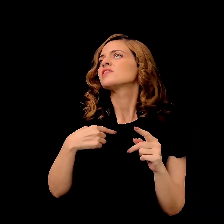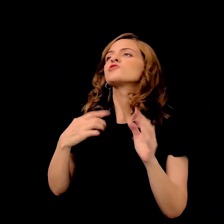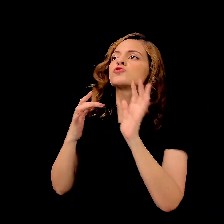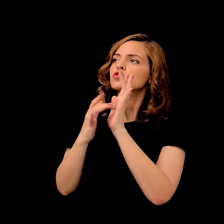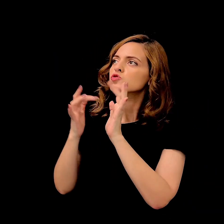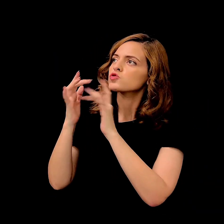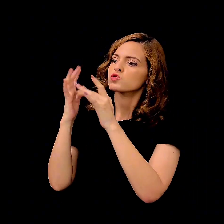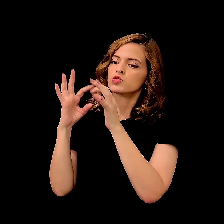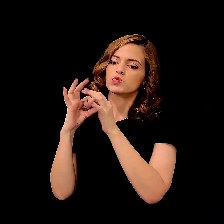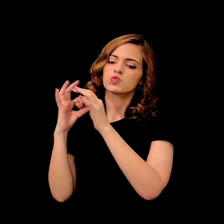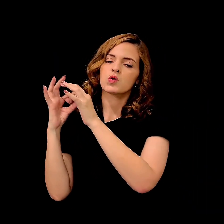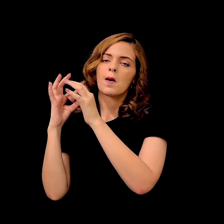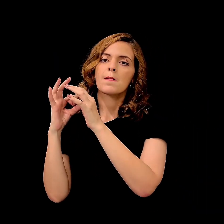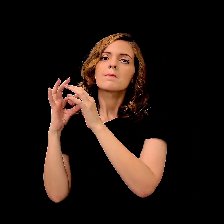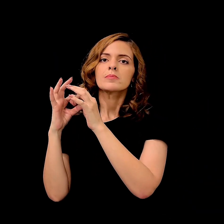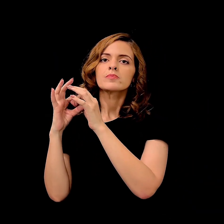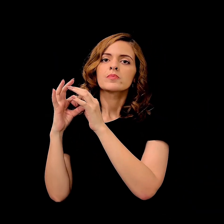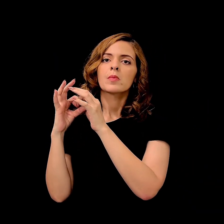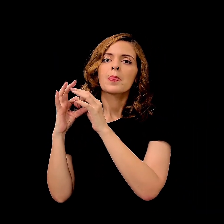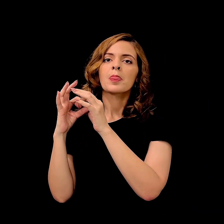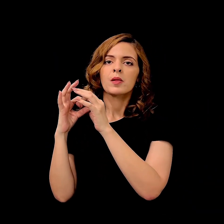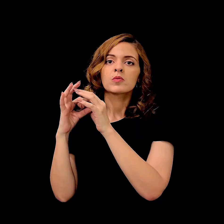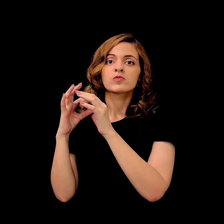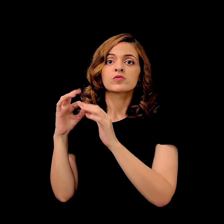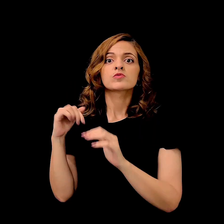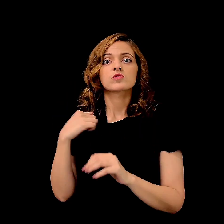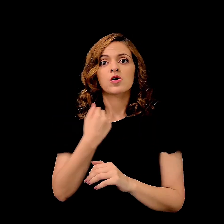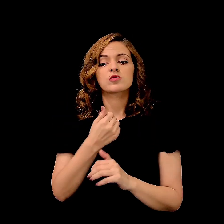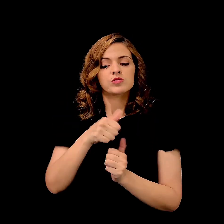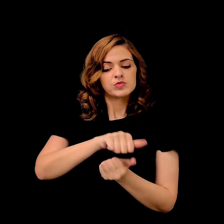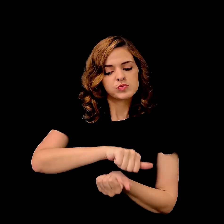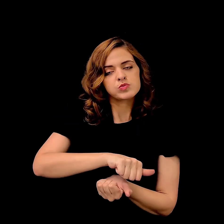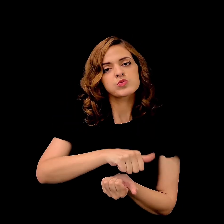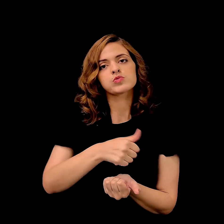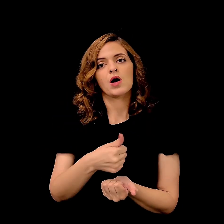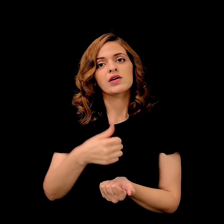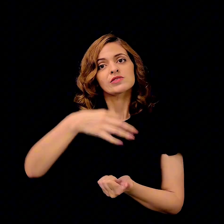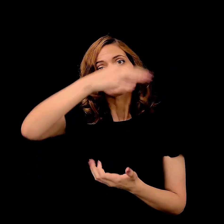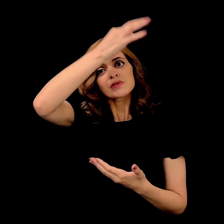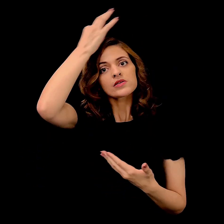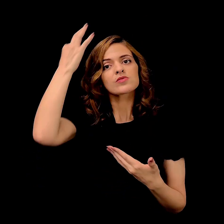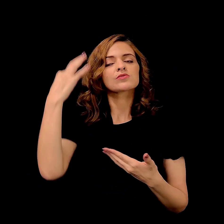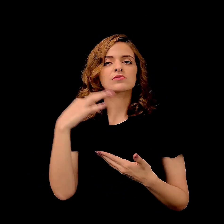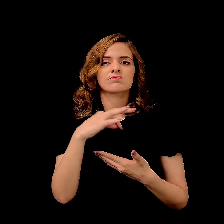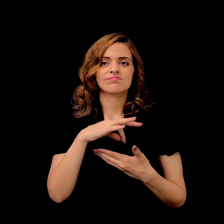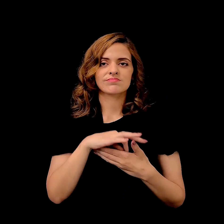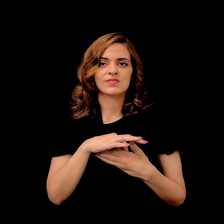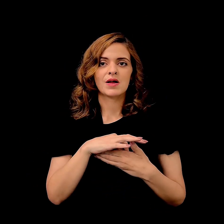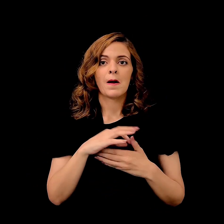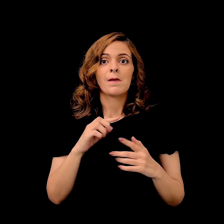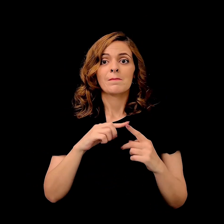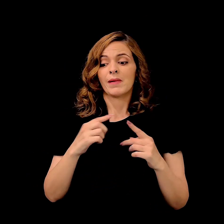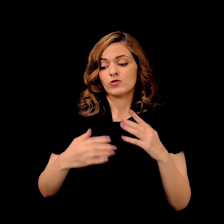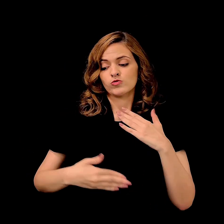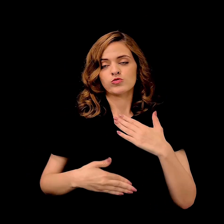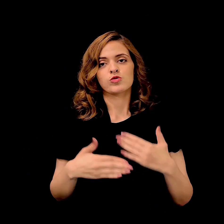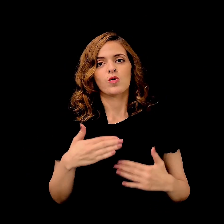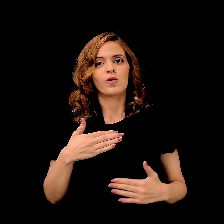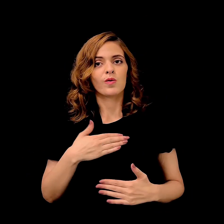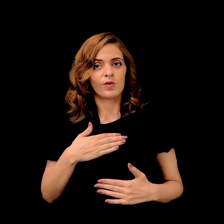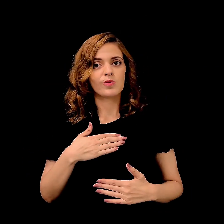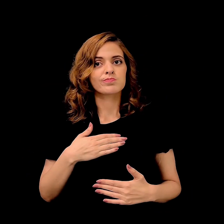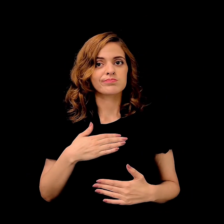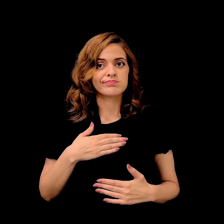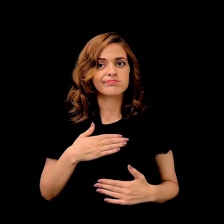Jesus. Nascemos da água e do Espírito Santo. Mas a nossa casca, que é o nosso